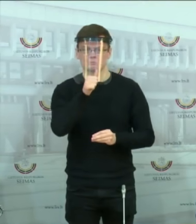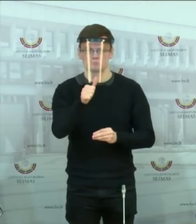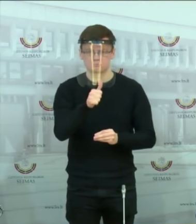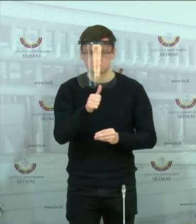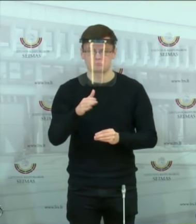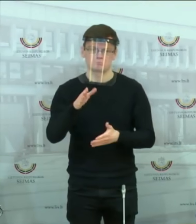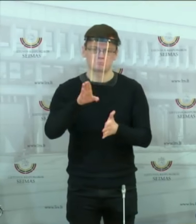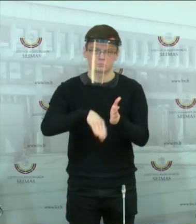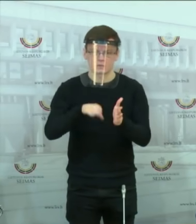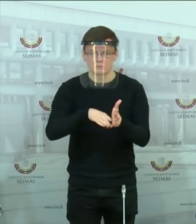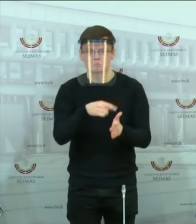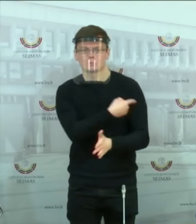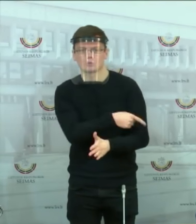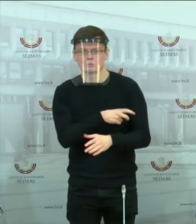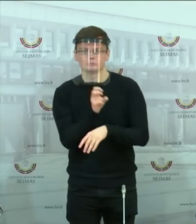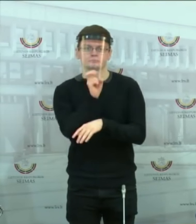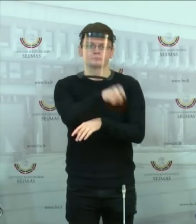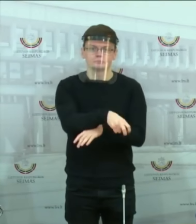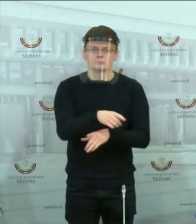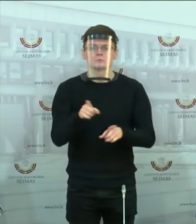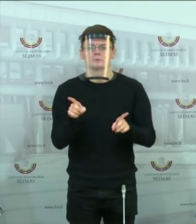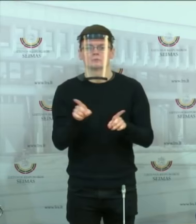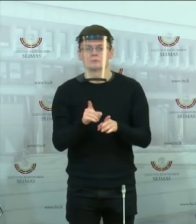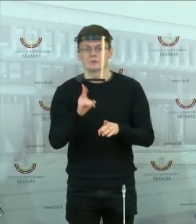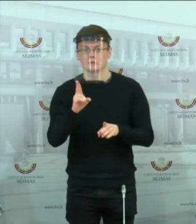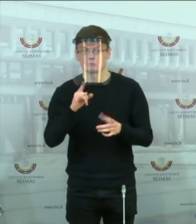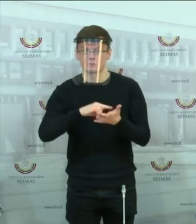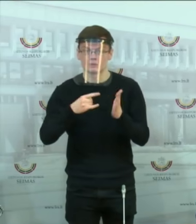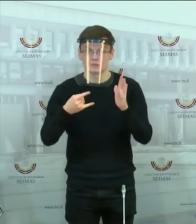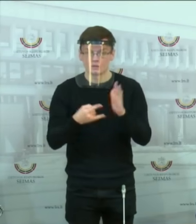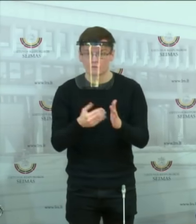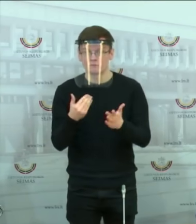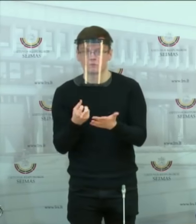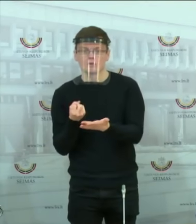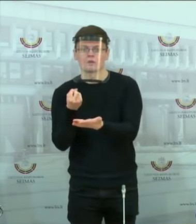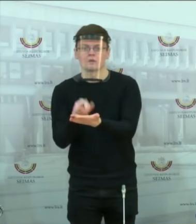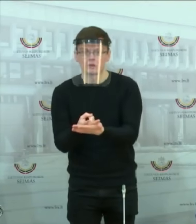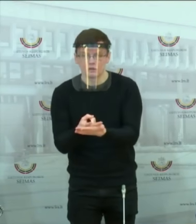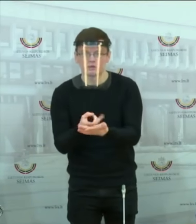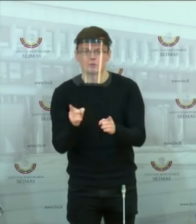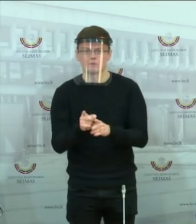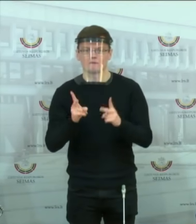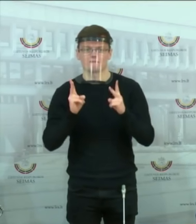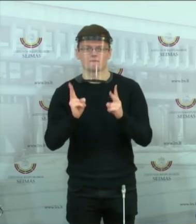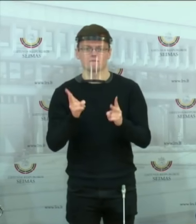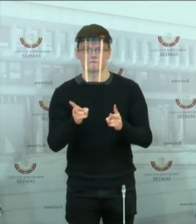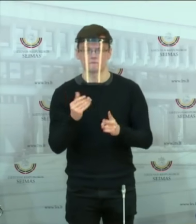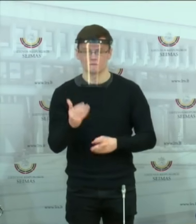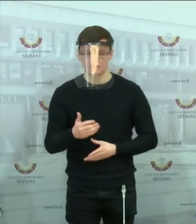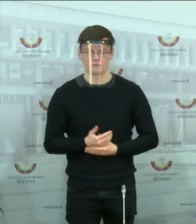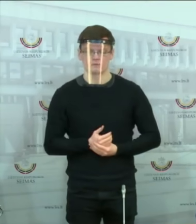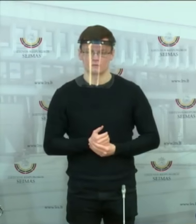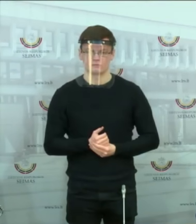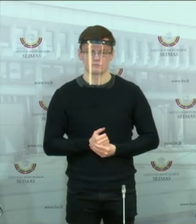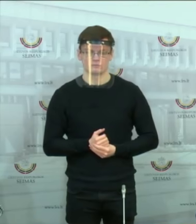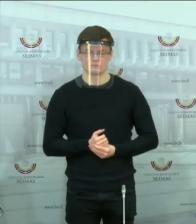konsultacijų teikėjai, tiek tie, kurie planuoja planinės hospitalizacijas arba stacionarizavimą pacientų.